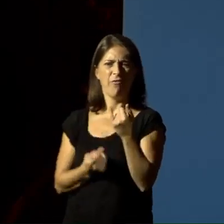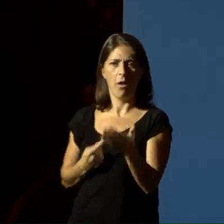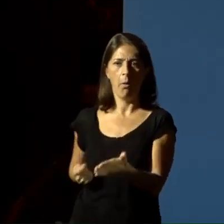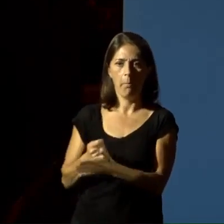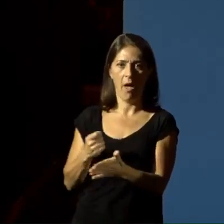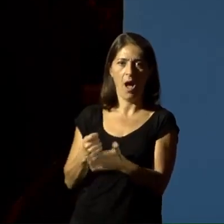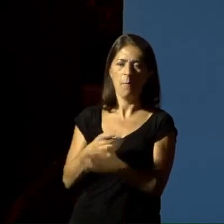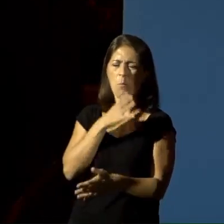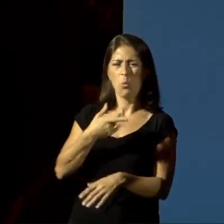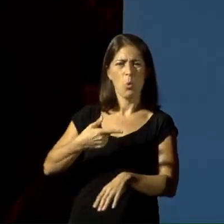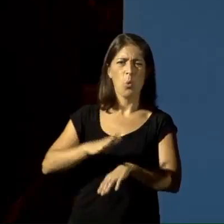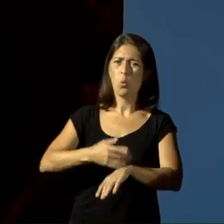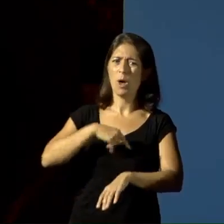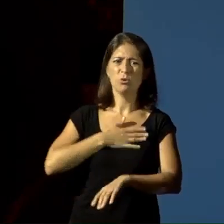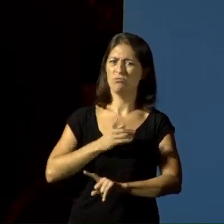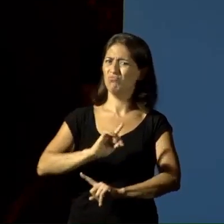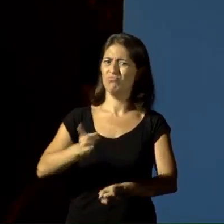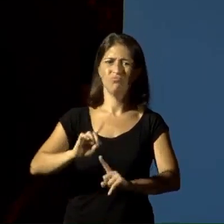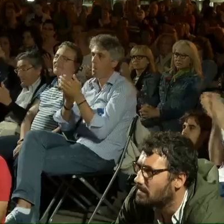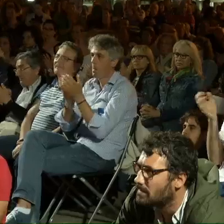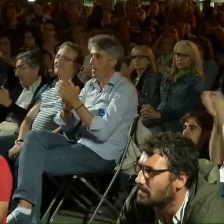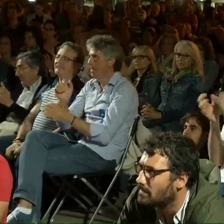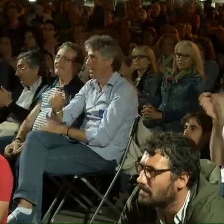non ocasionamos nós.